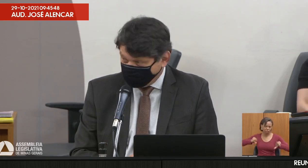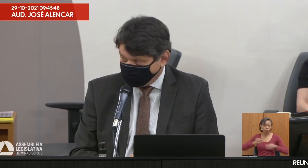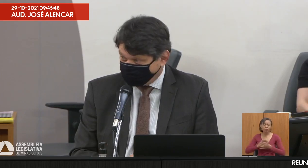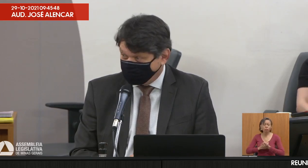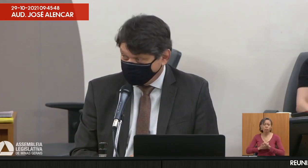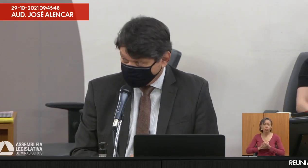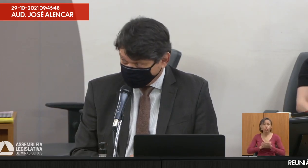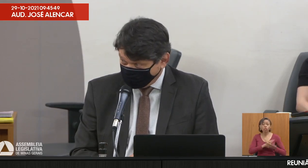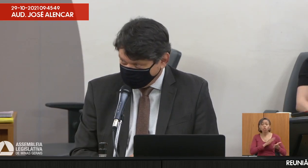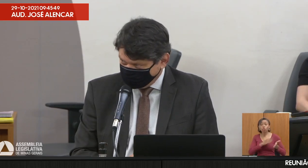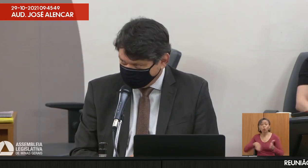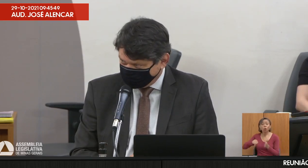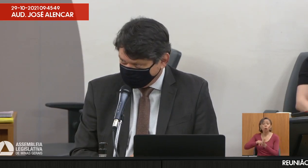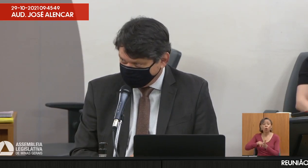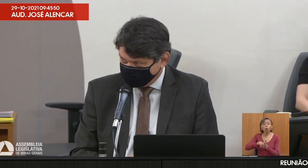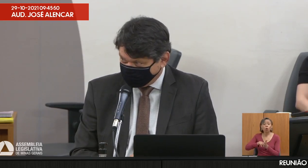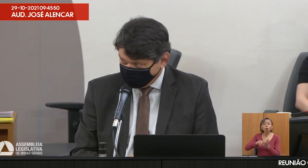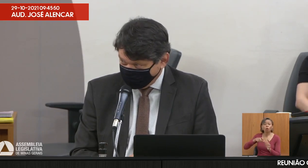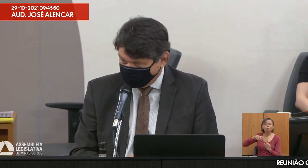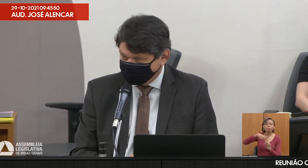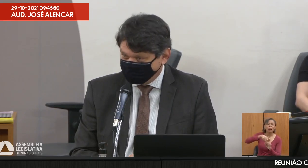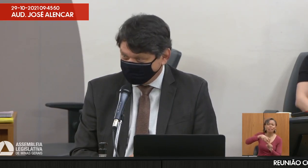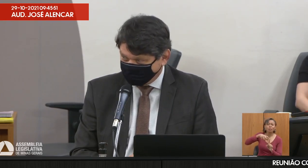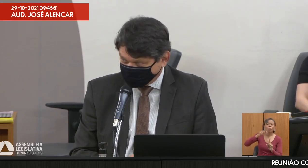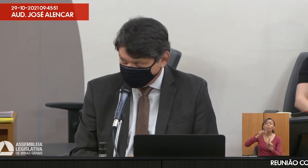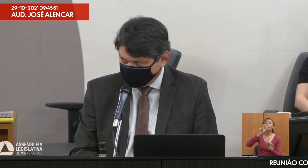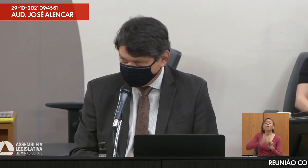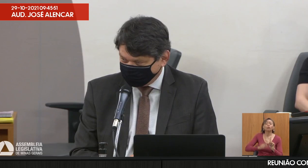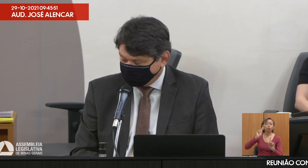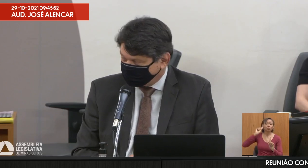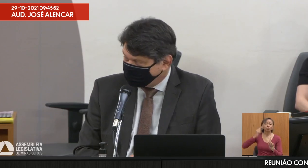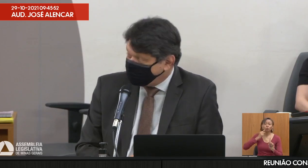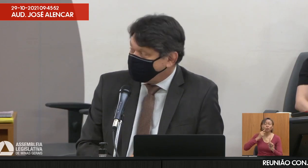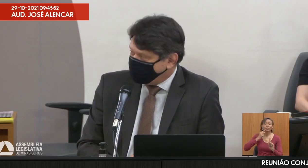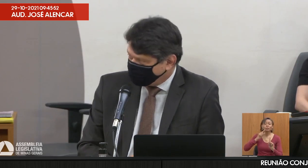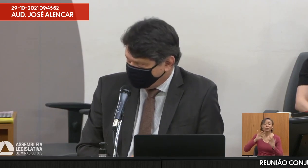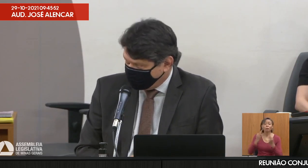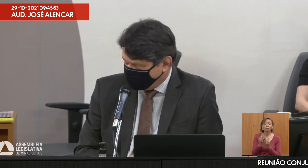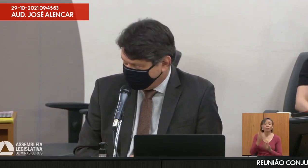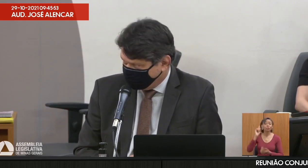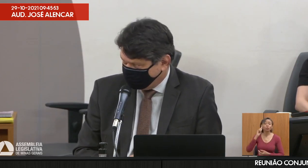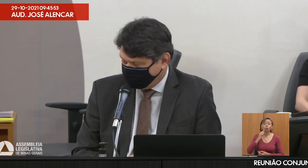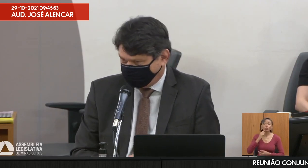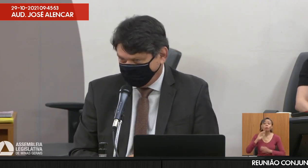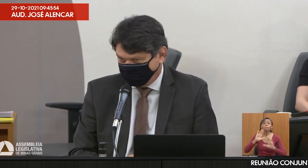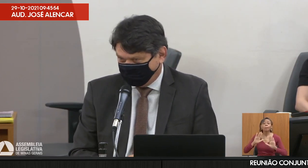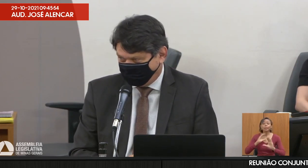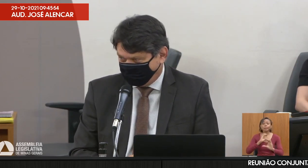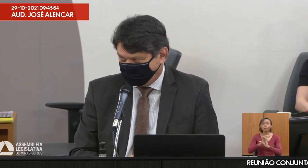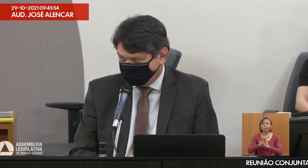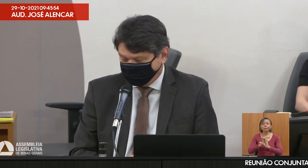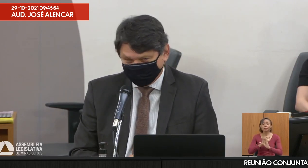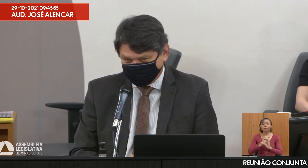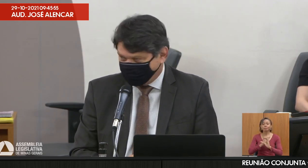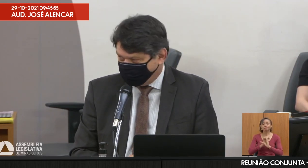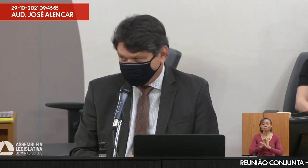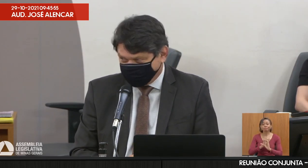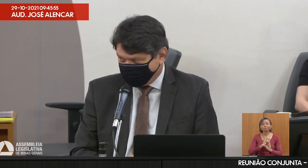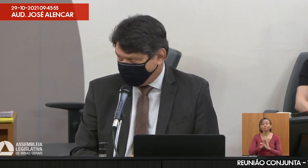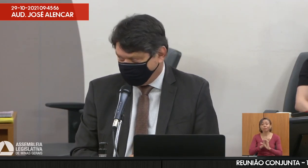pessoas surdas, família surdas. E aí a comunicação? O hospital não estava